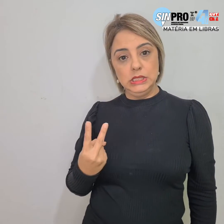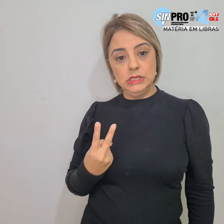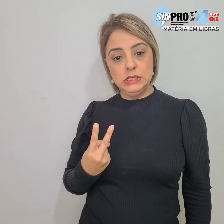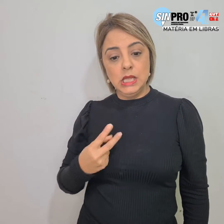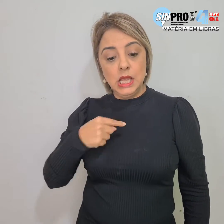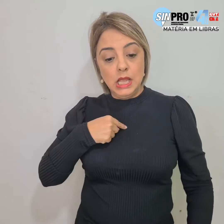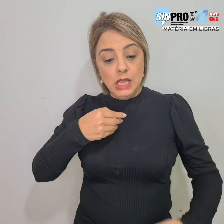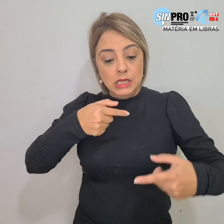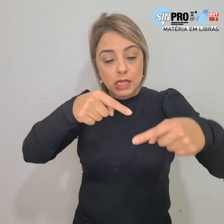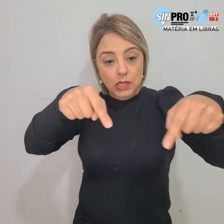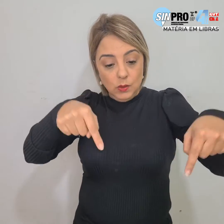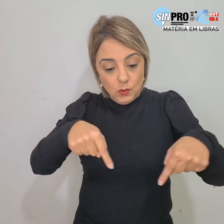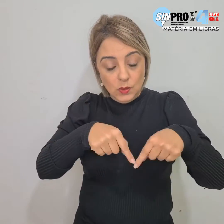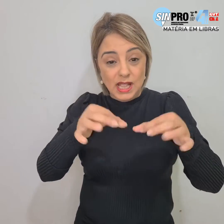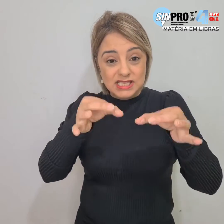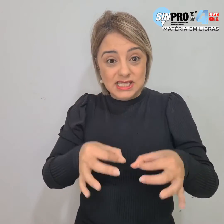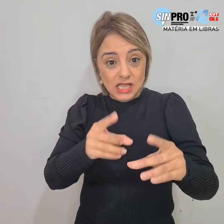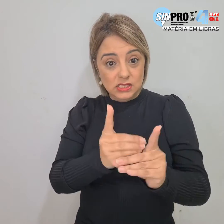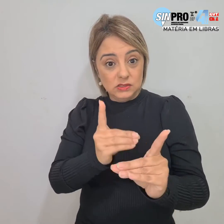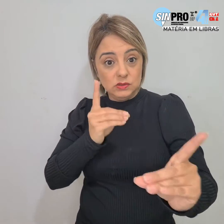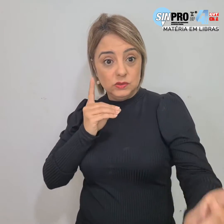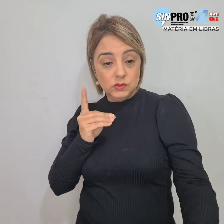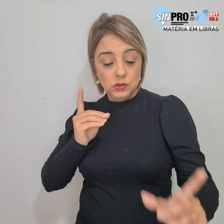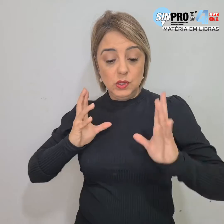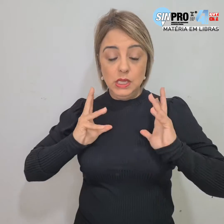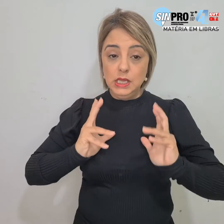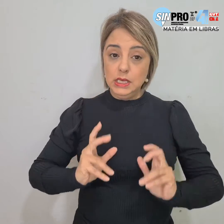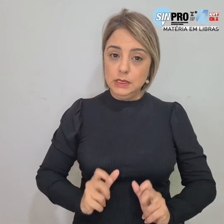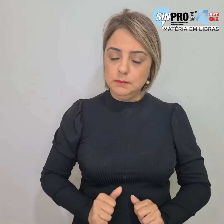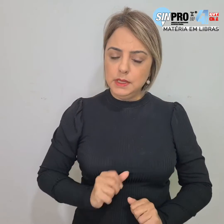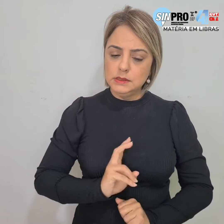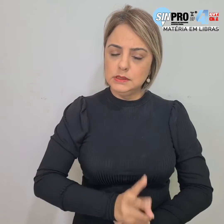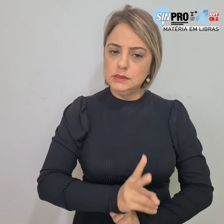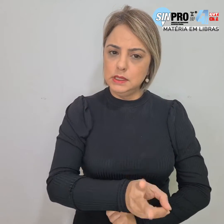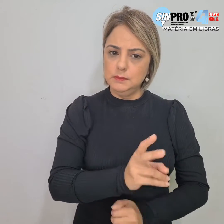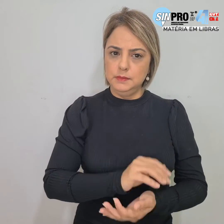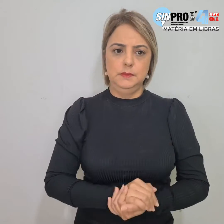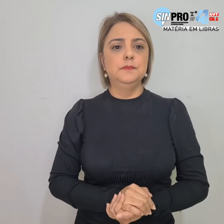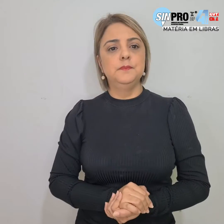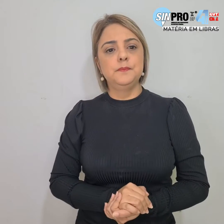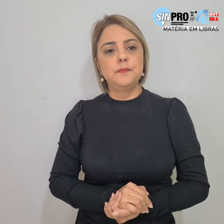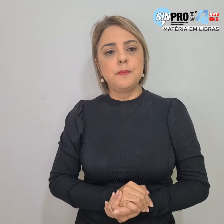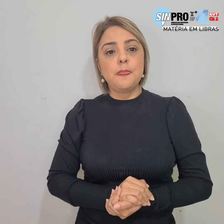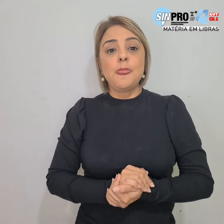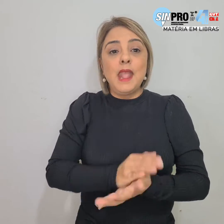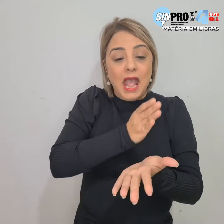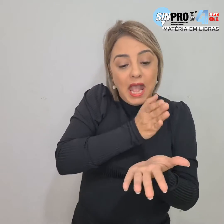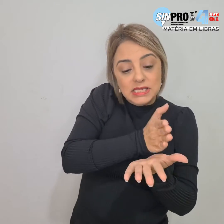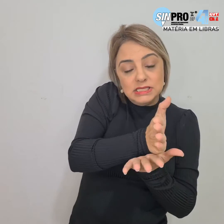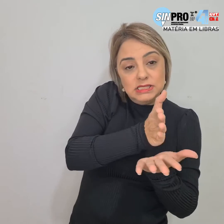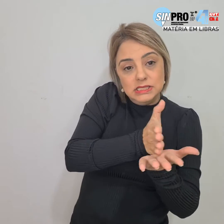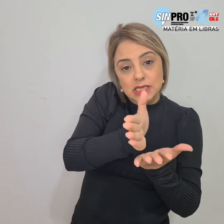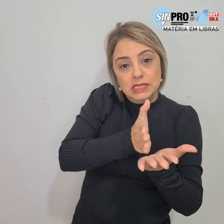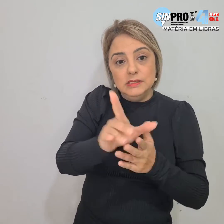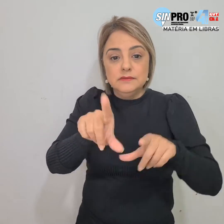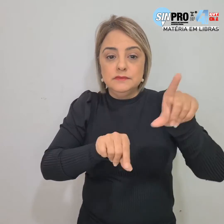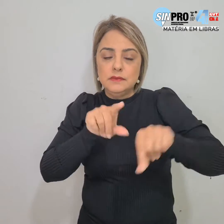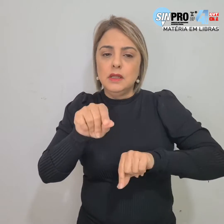demarcações de distanciamento e regras de higienização frequentes. As diretrizes variadas constam em um plano estratégico do